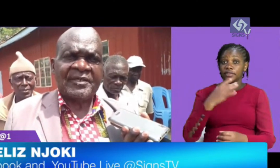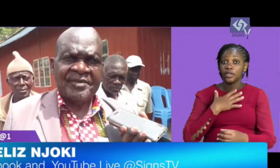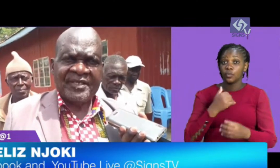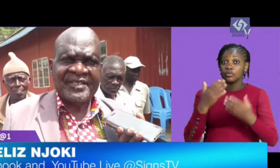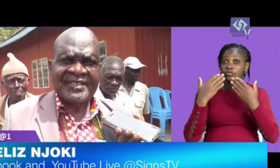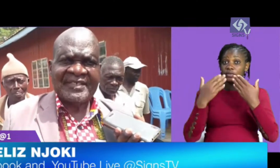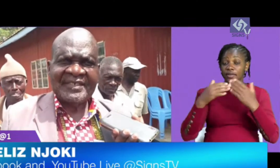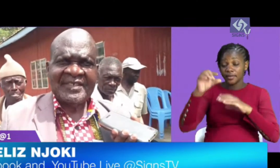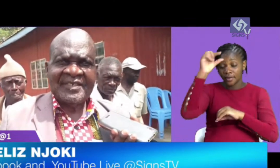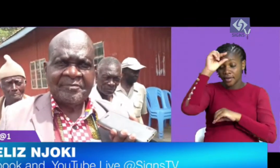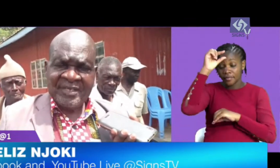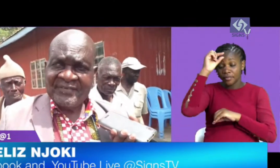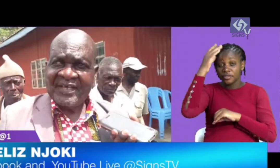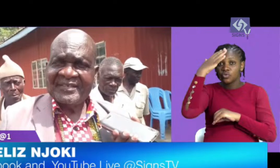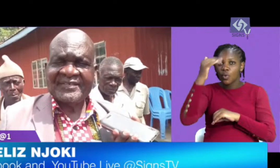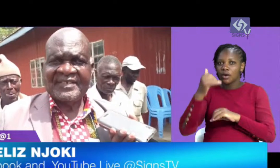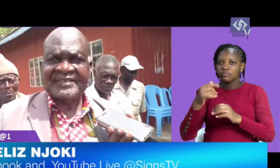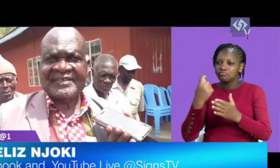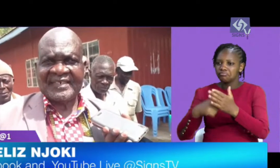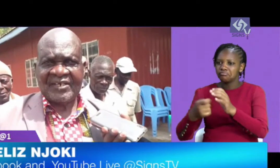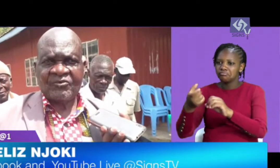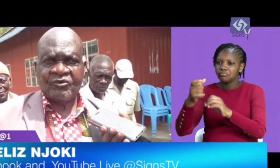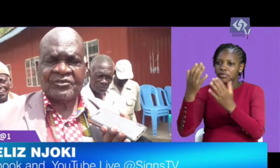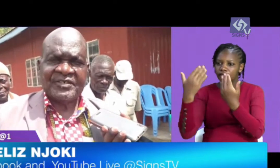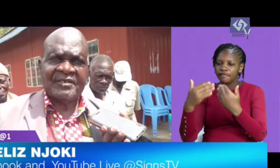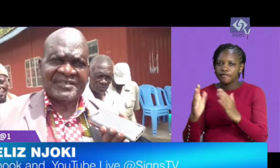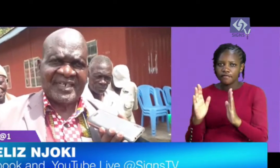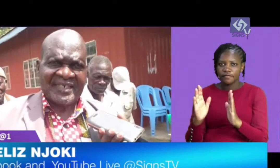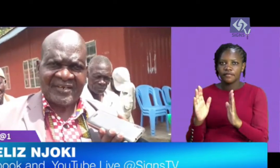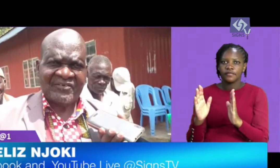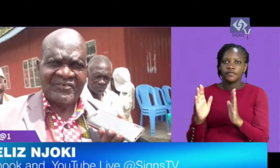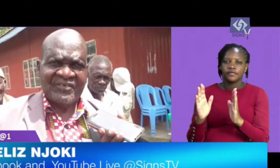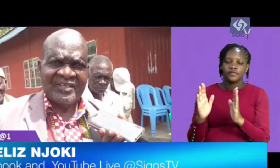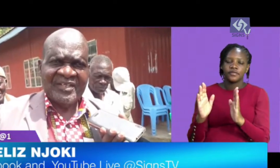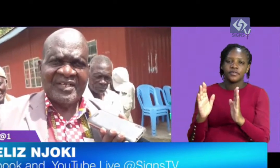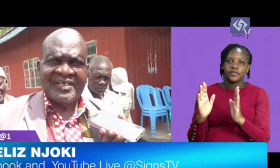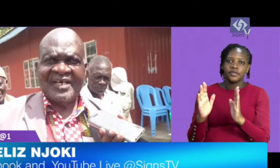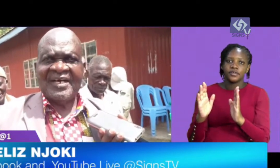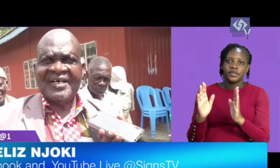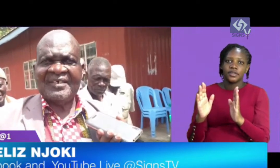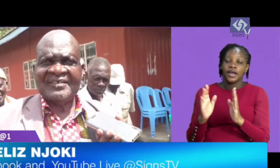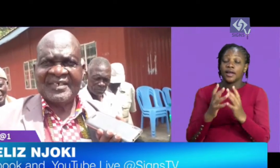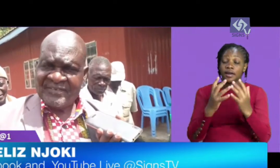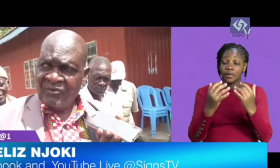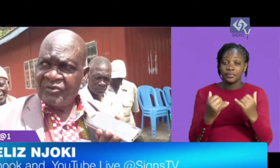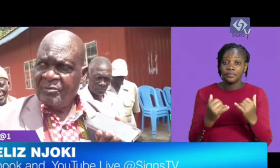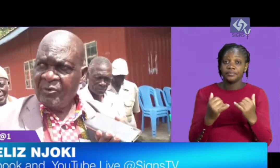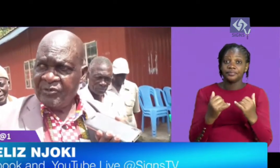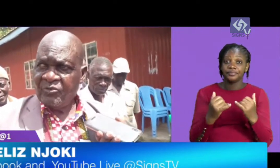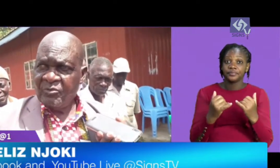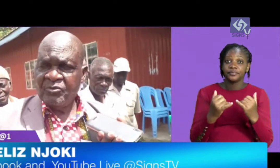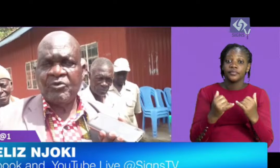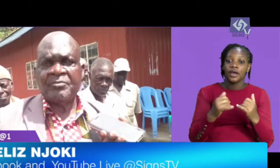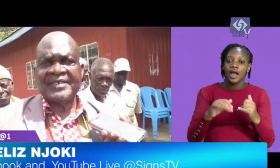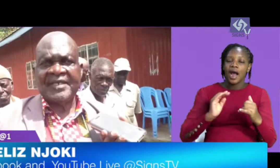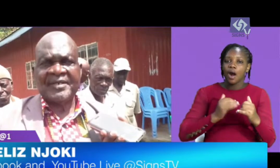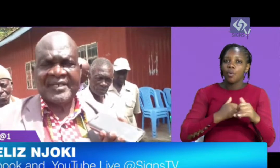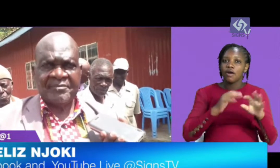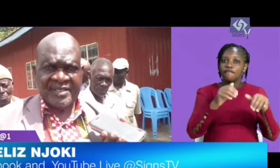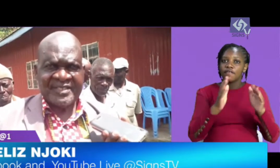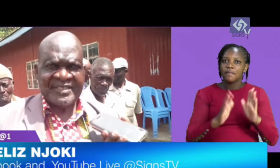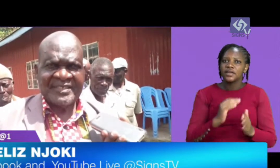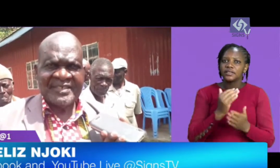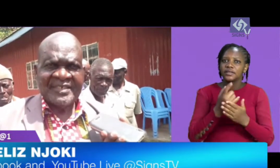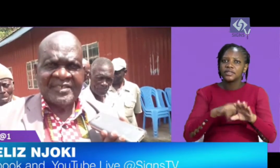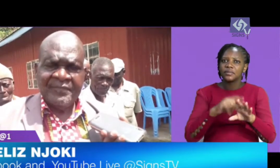serikali kuongeza bei. Bei sasa ni shilingi 65 kutoka shilingi 55. Na kisha wakulima wetu mlikuwa mkilia